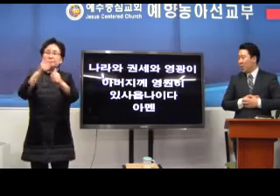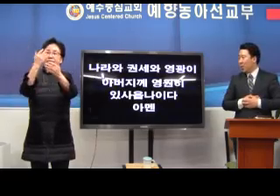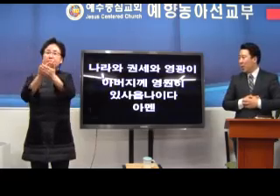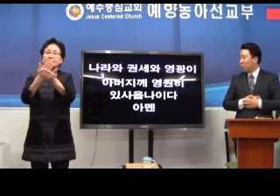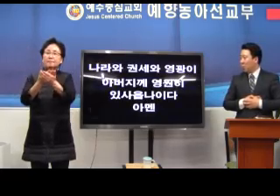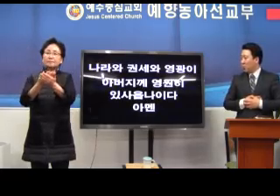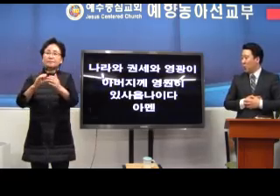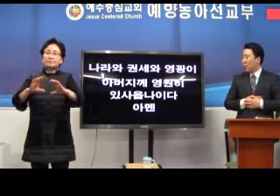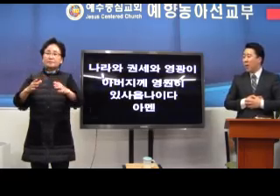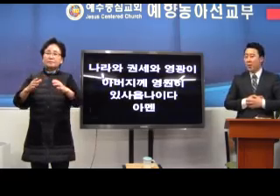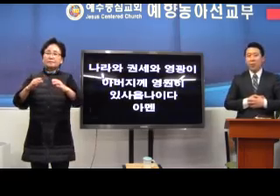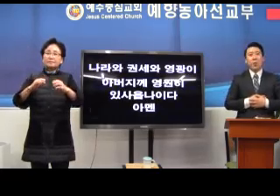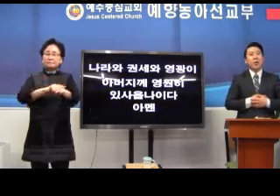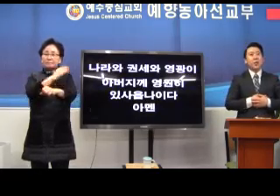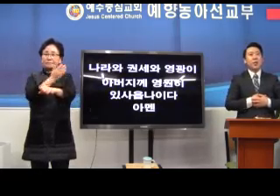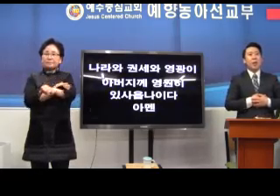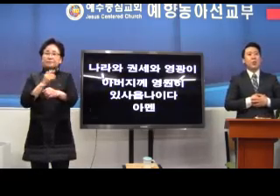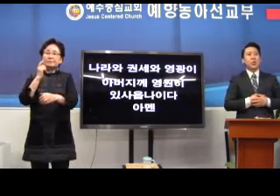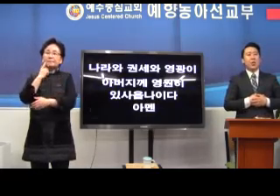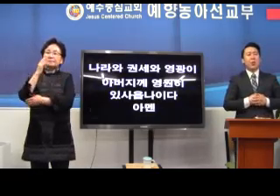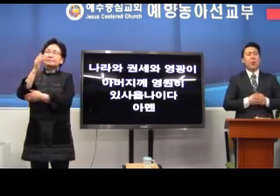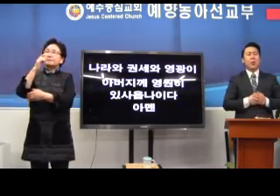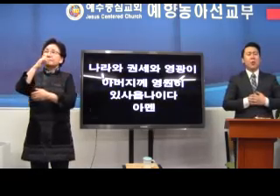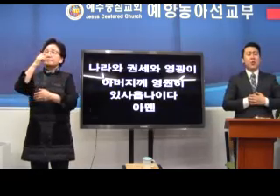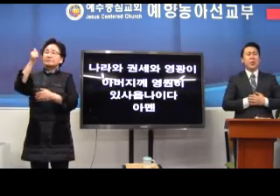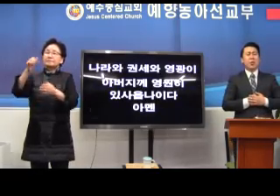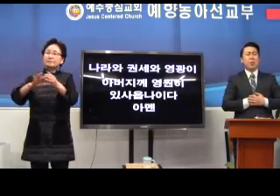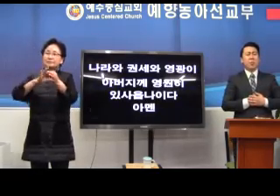나라와 권세와 영광이 아버지께 영원히